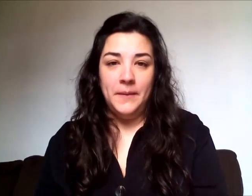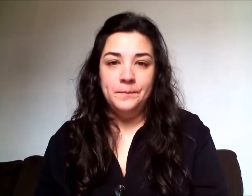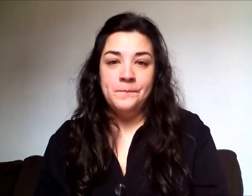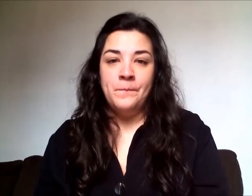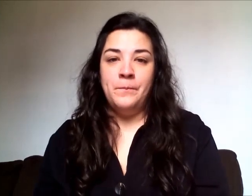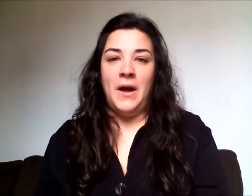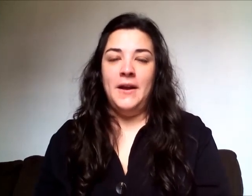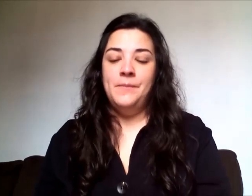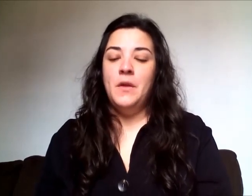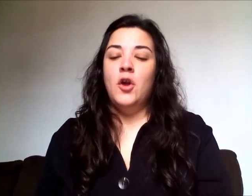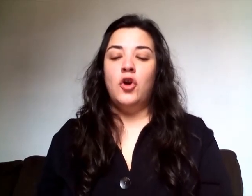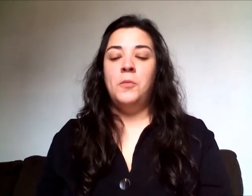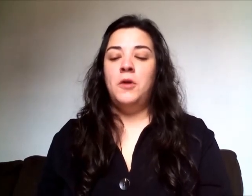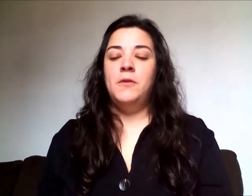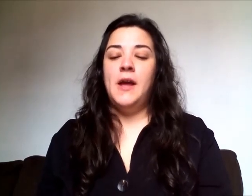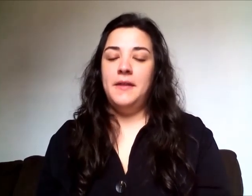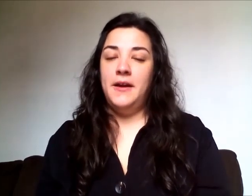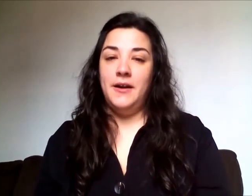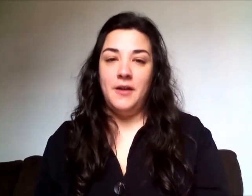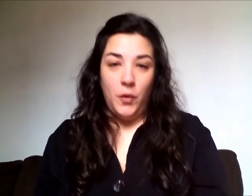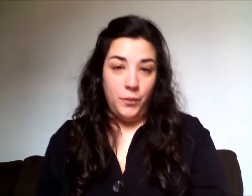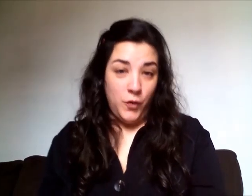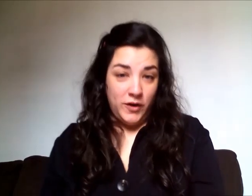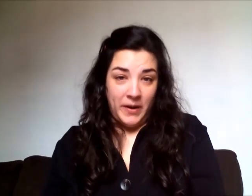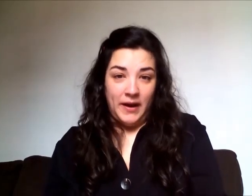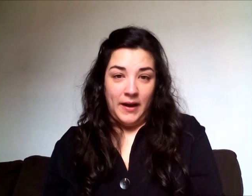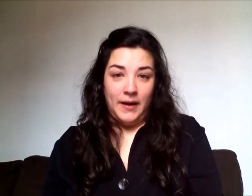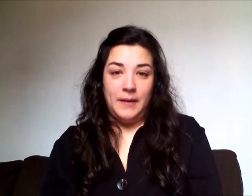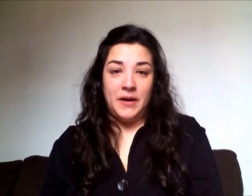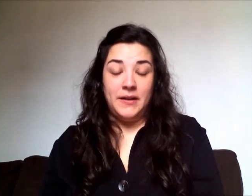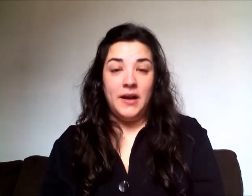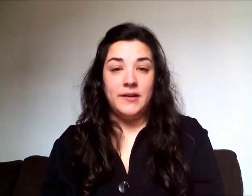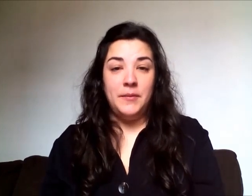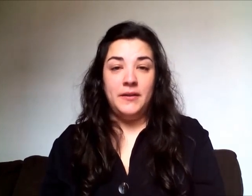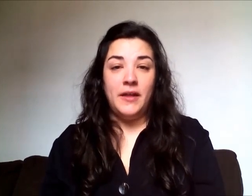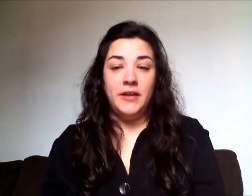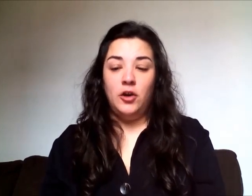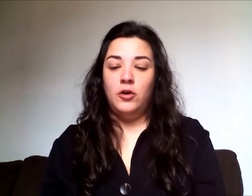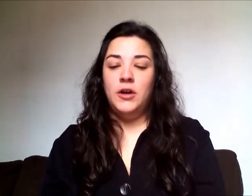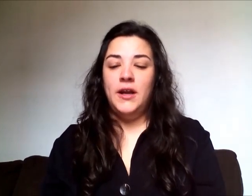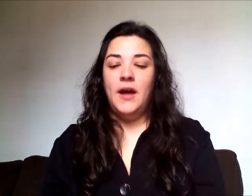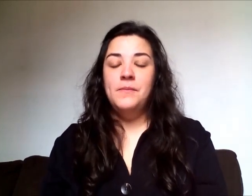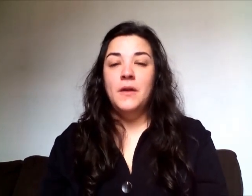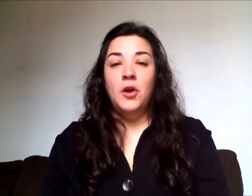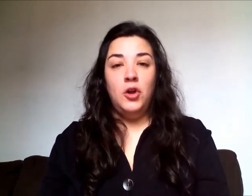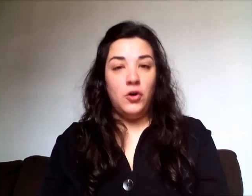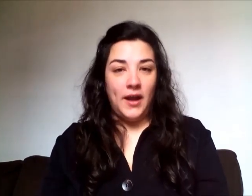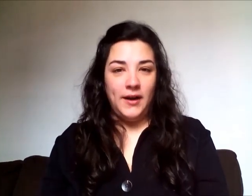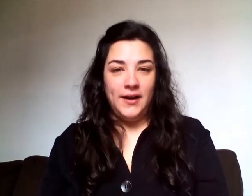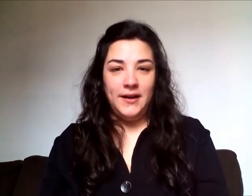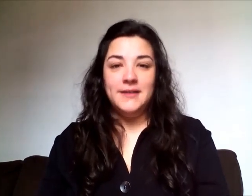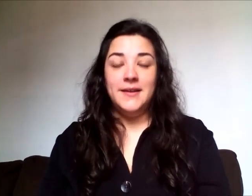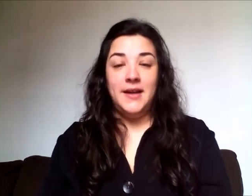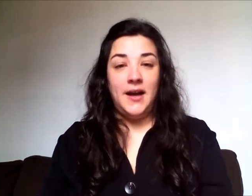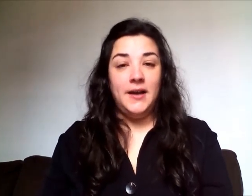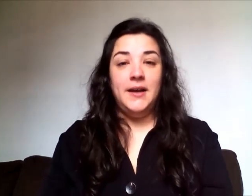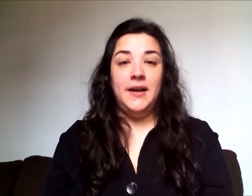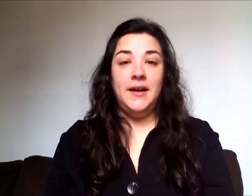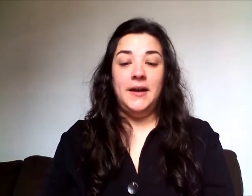octubre, ¿vale? ¿Cómo lo voy a hacer? Pues para practicar también dactilología, lo que haré será